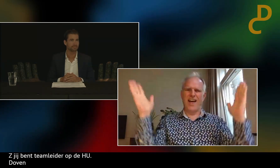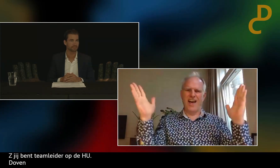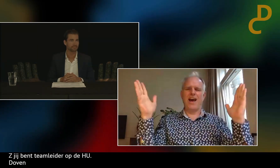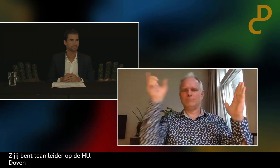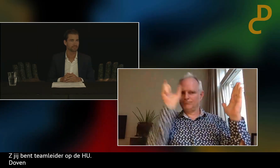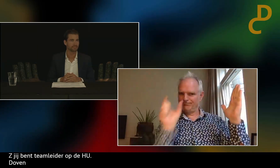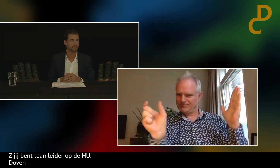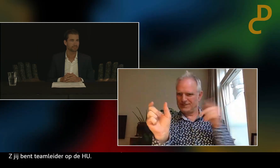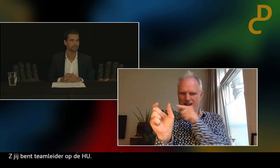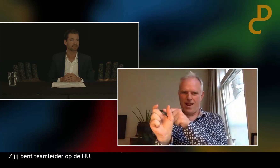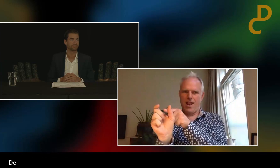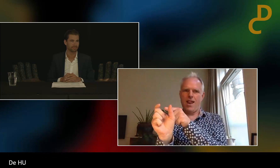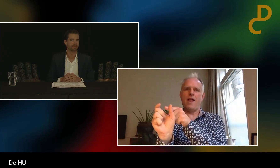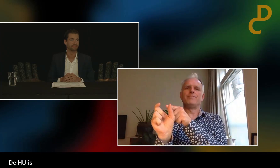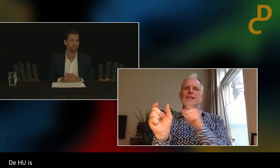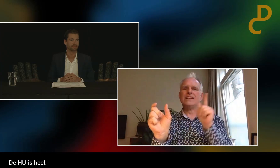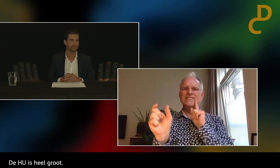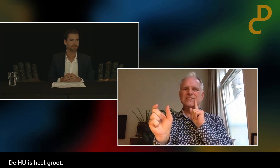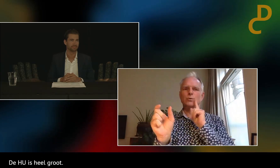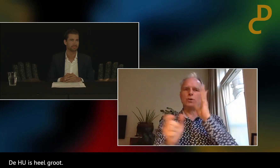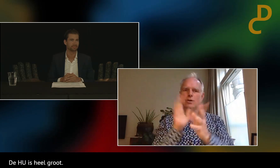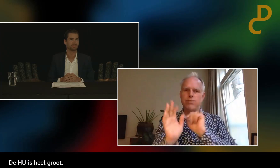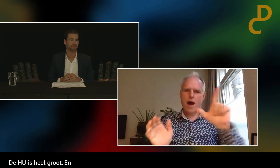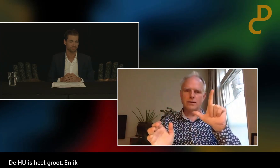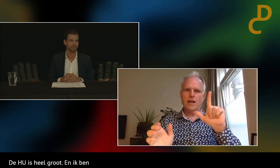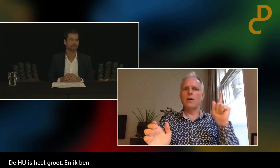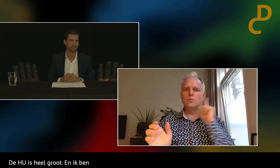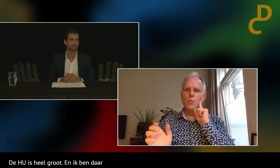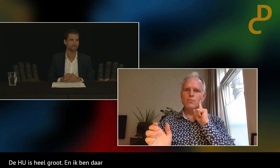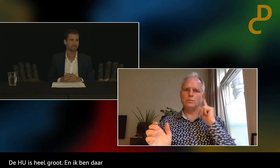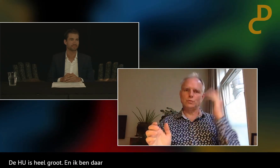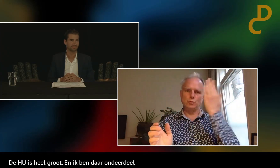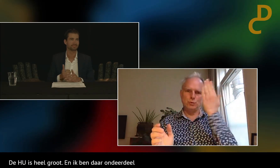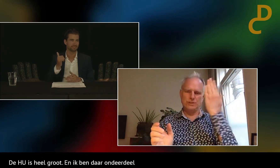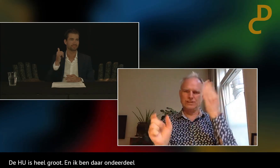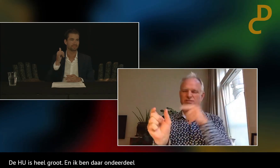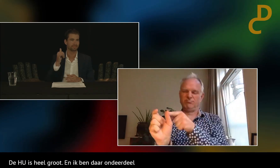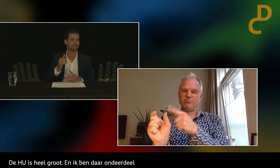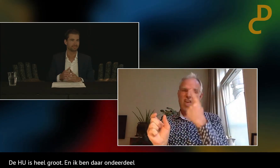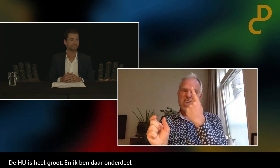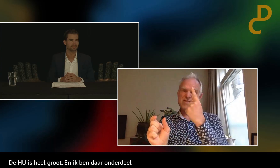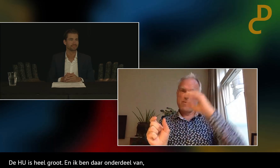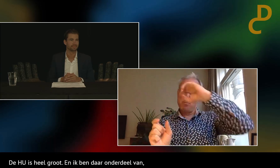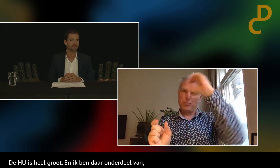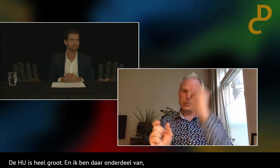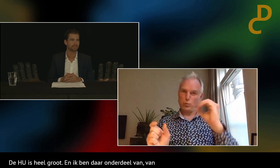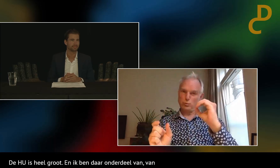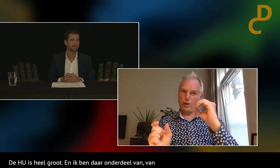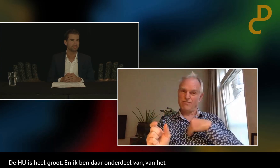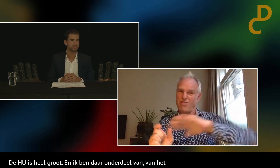De HU is heel groot en ik ben daar een onderdeel van. Dat is het Instituut voor Gebarentaal en Dove Studies. En